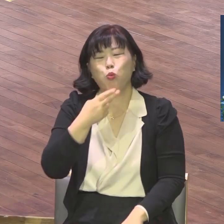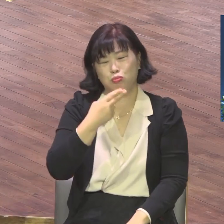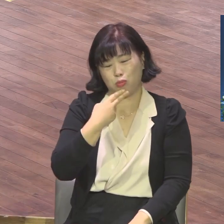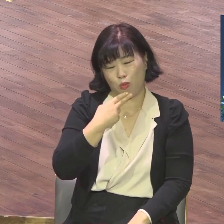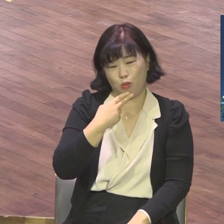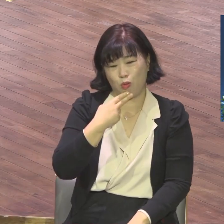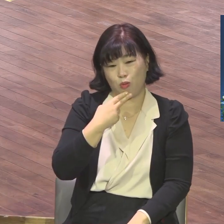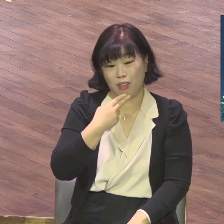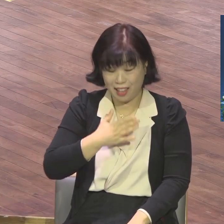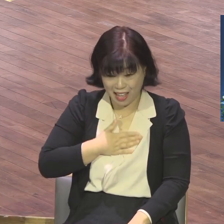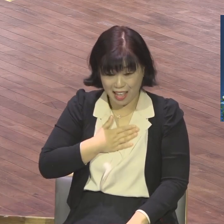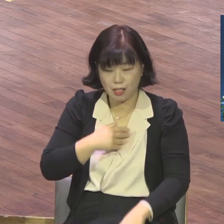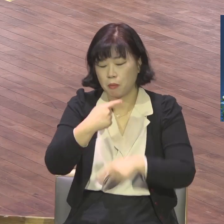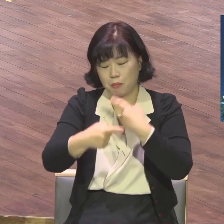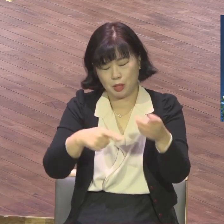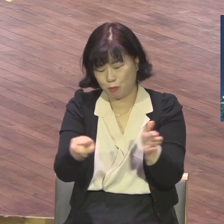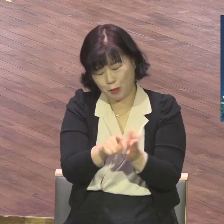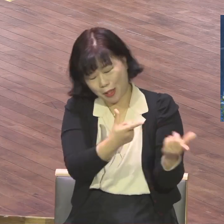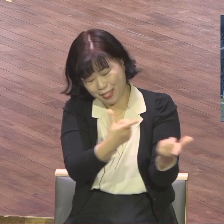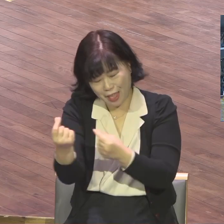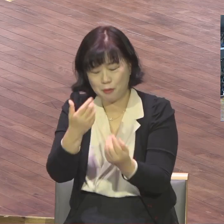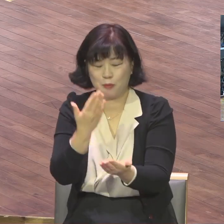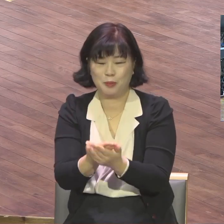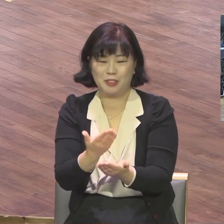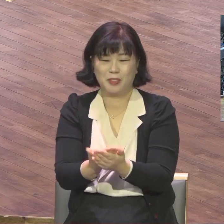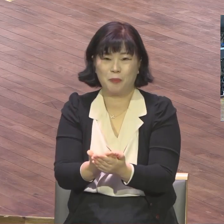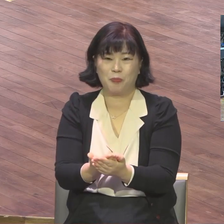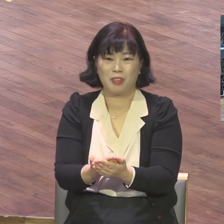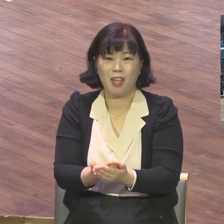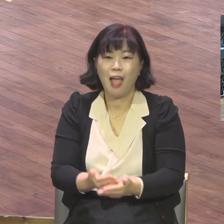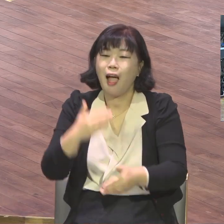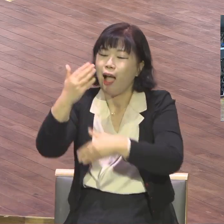봅시다. 하나님의 일에는 은퇴가 없다.